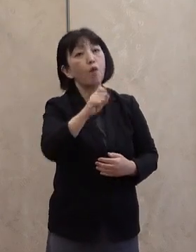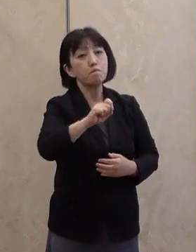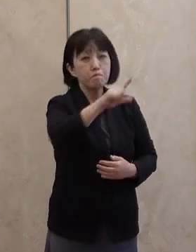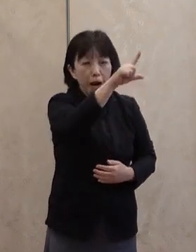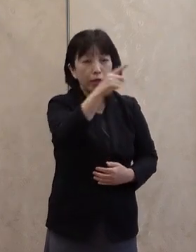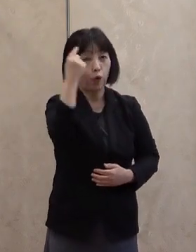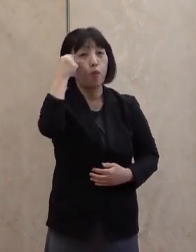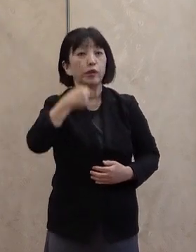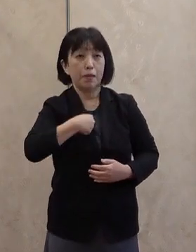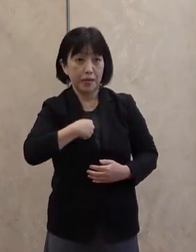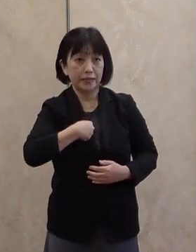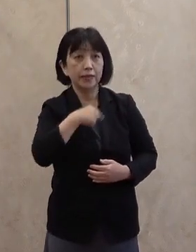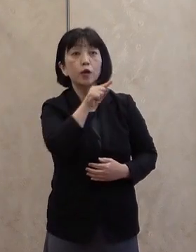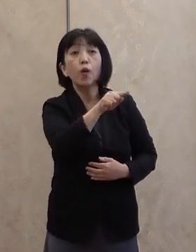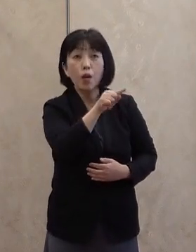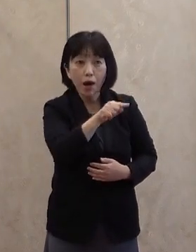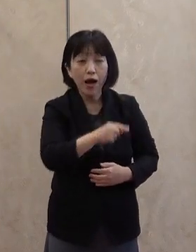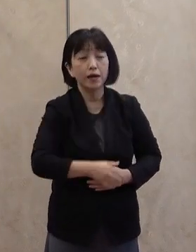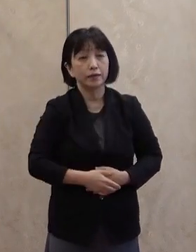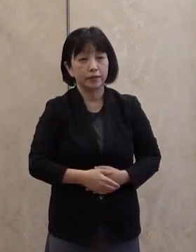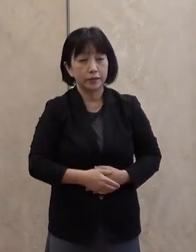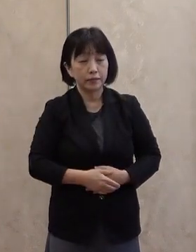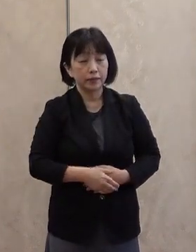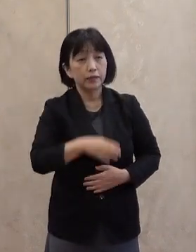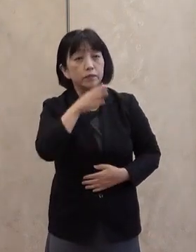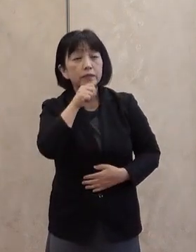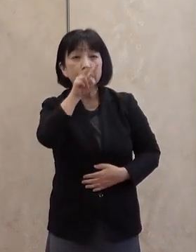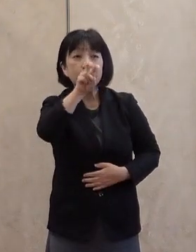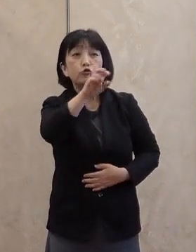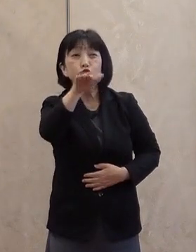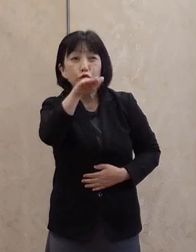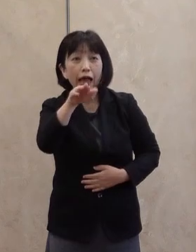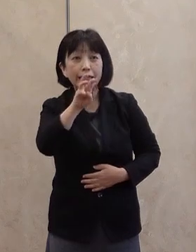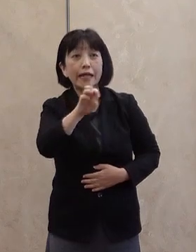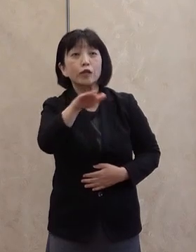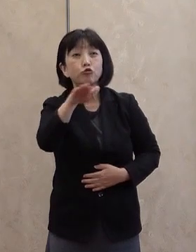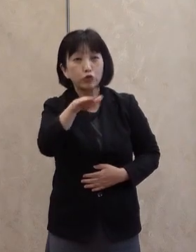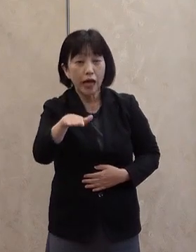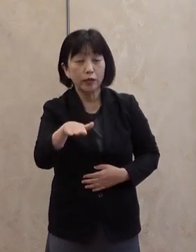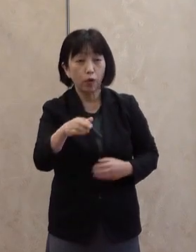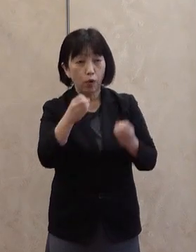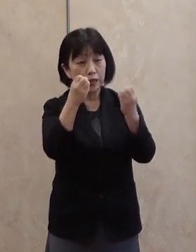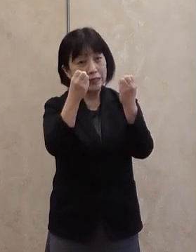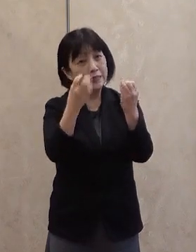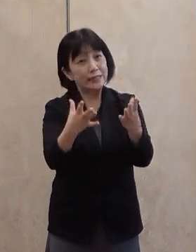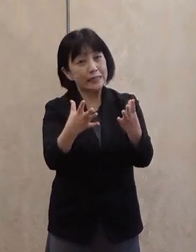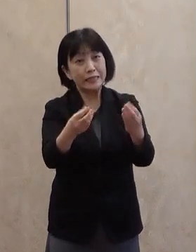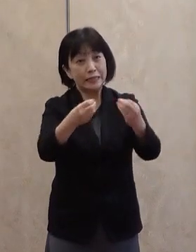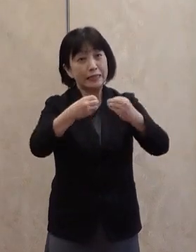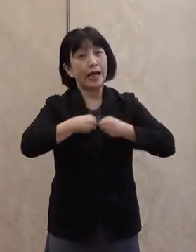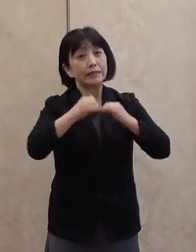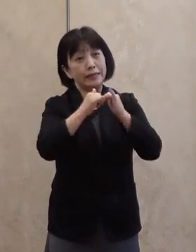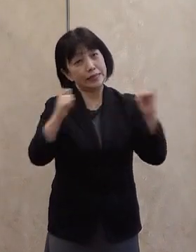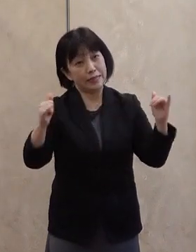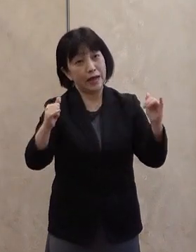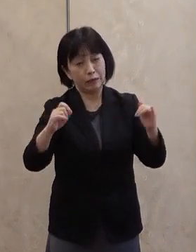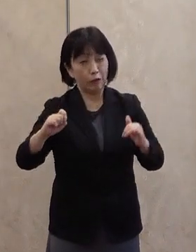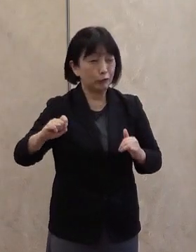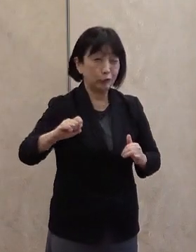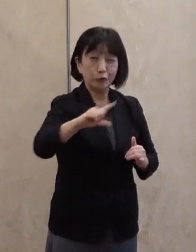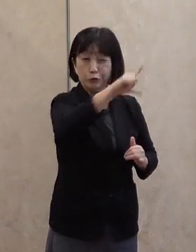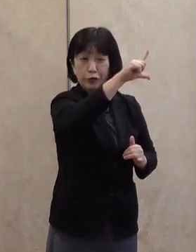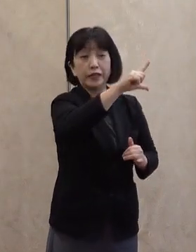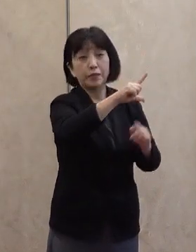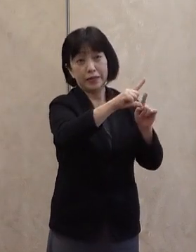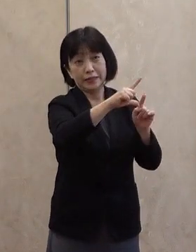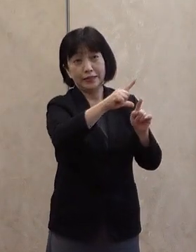第4波はですね、この20代30代の新規の陽性者の増加が非常に高いです。そ